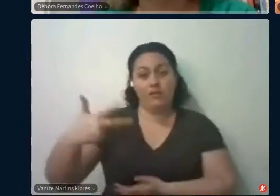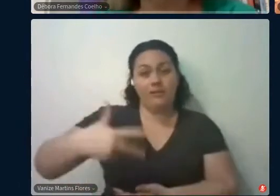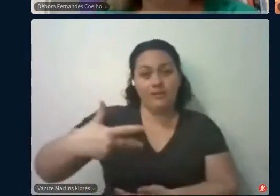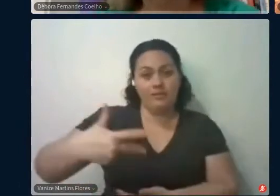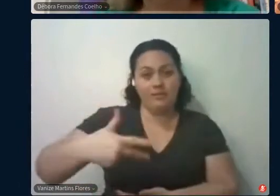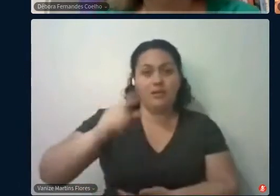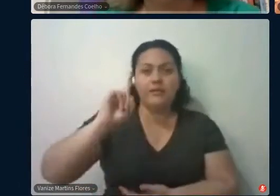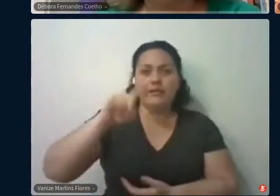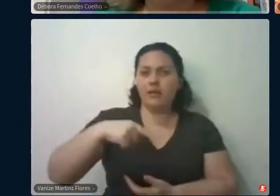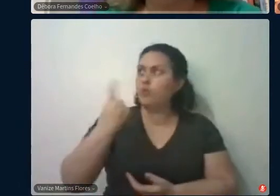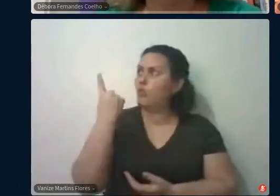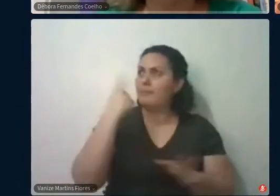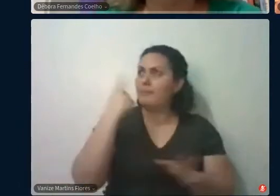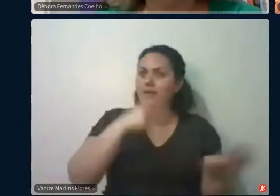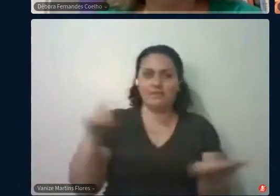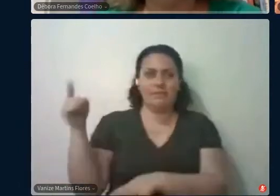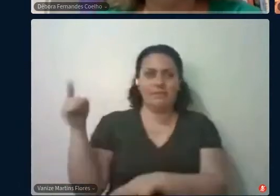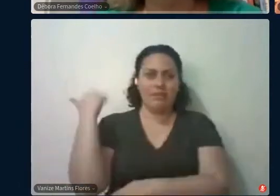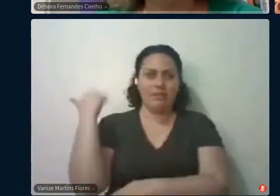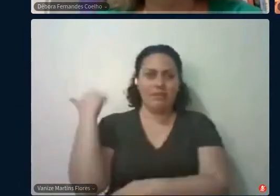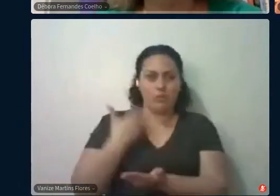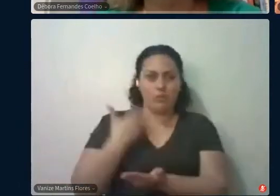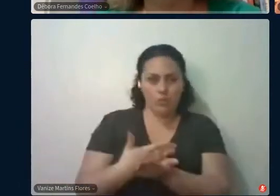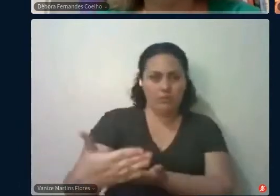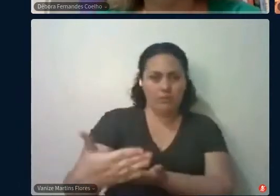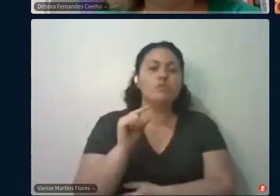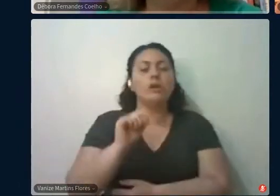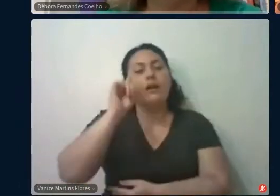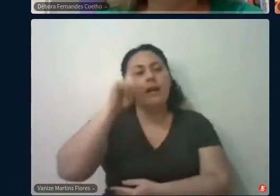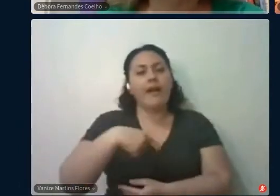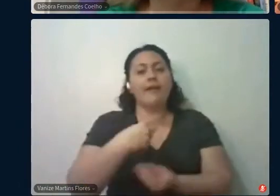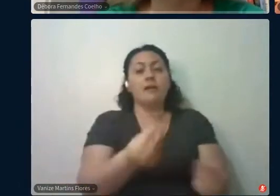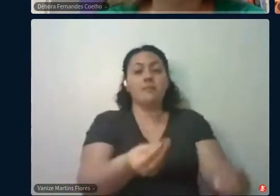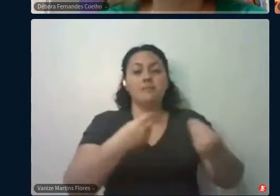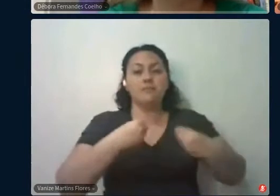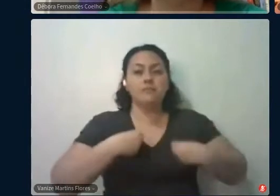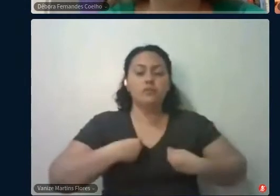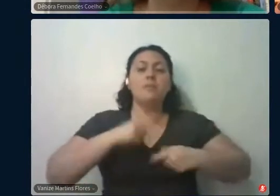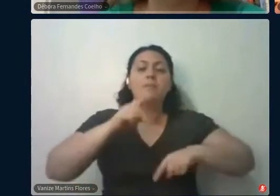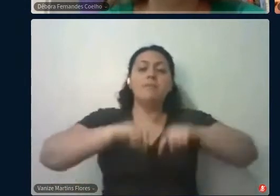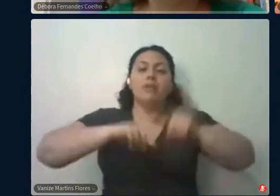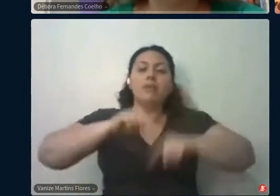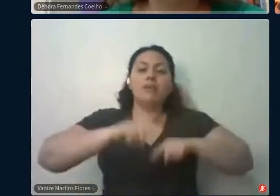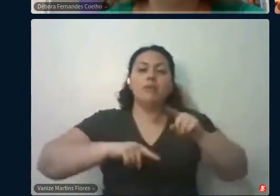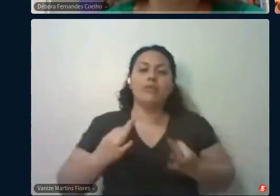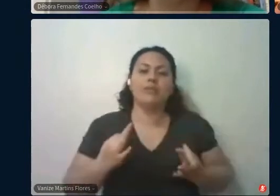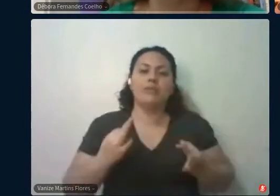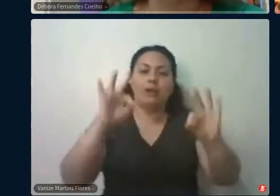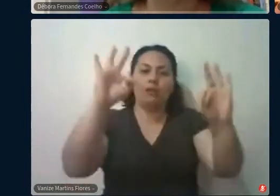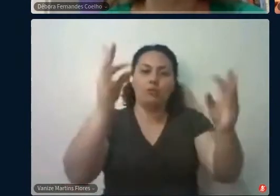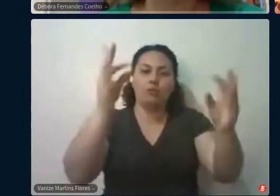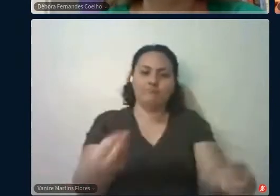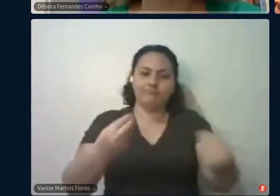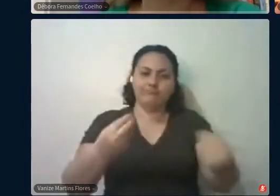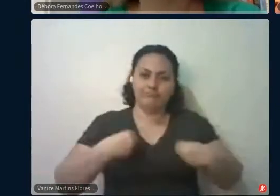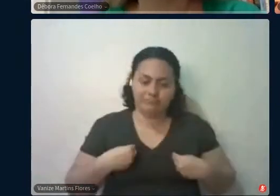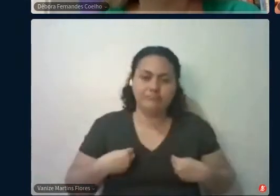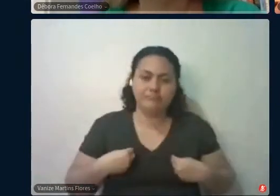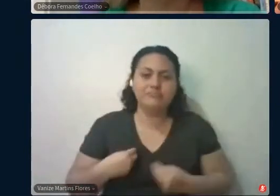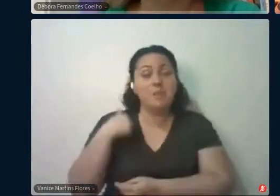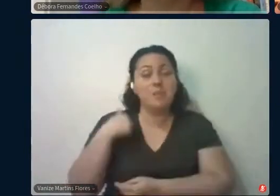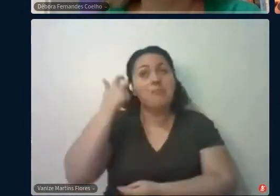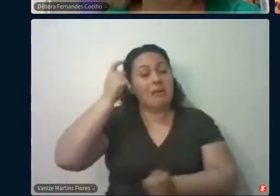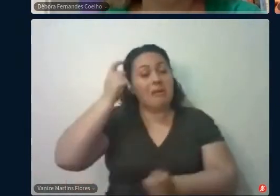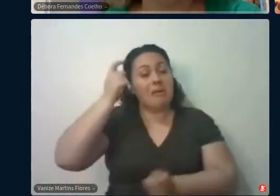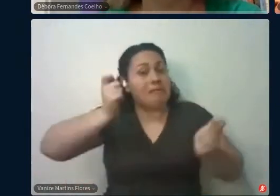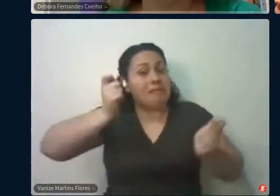semana é a fase da doação de equipamentos. Nós avaliamos que seria uma possibilidade, a partir